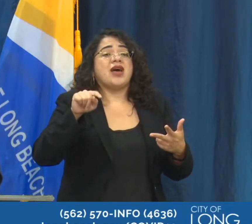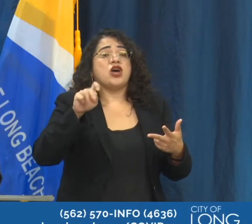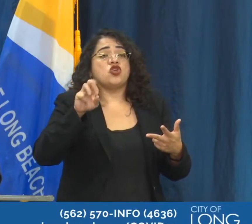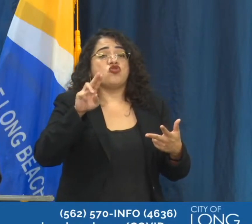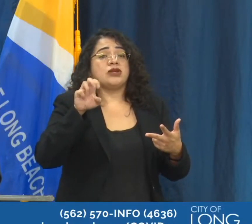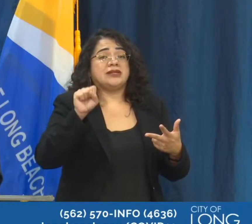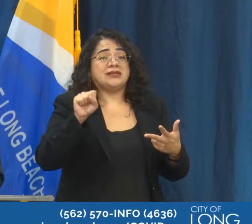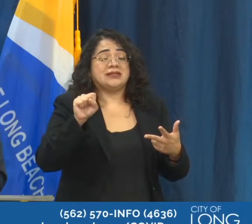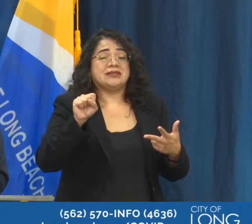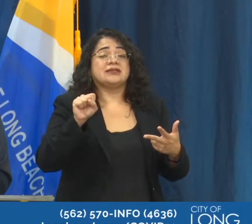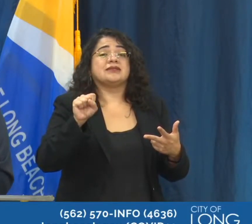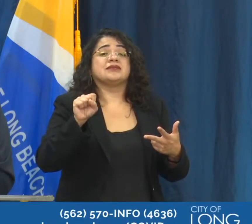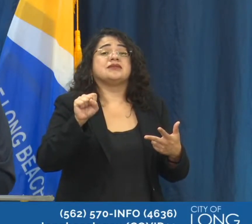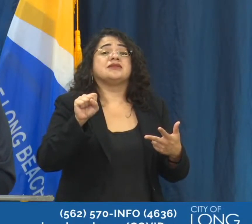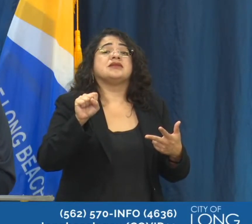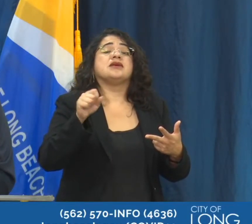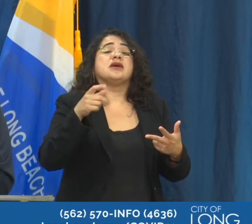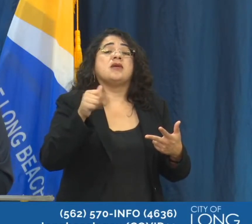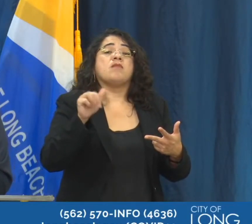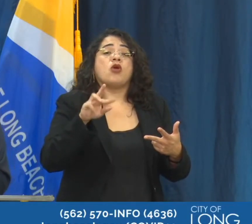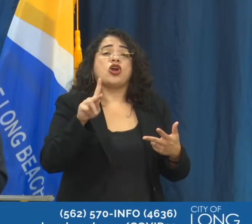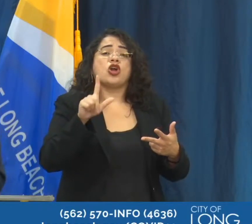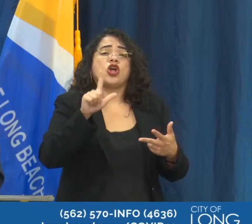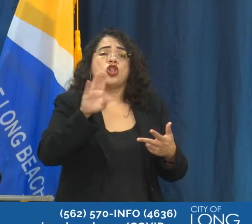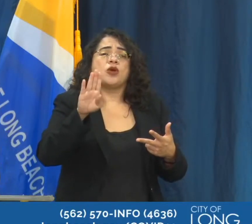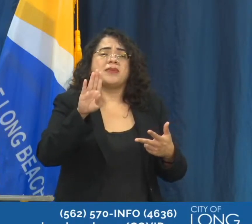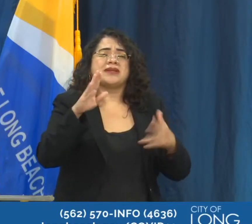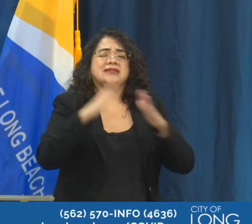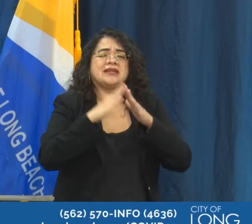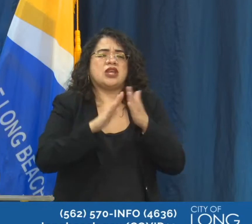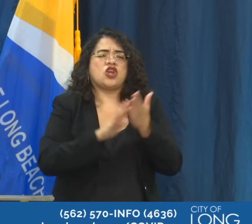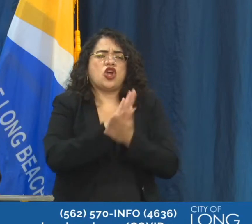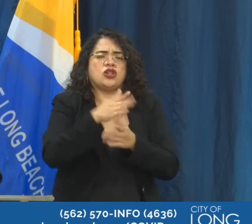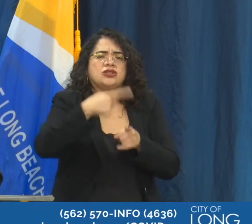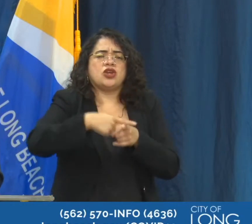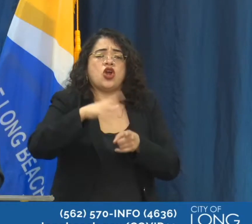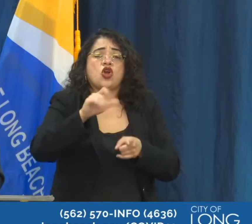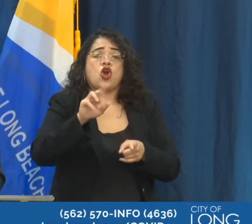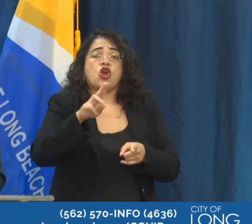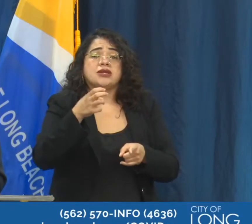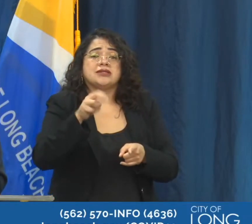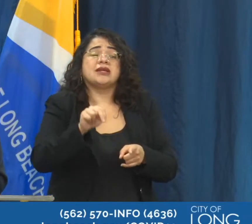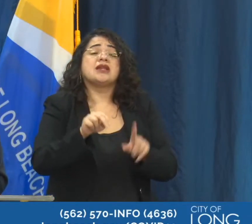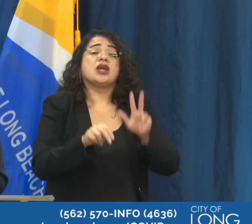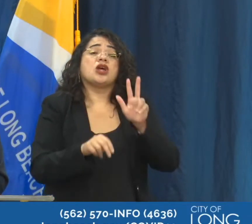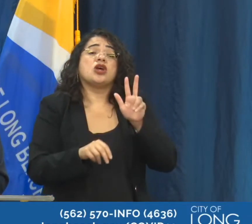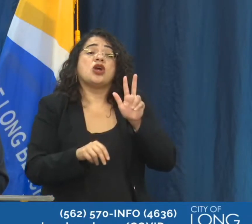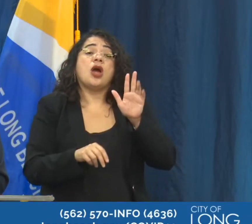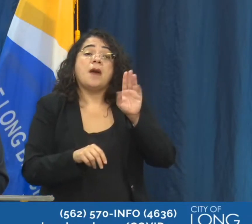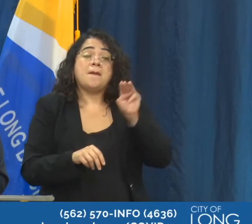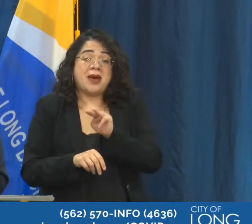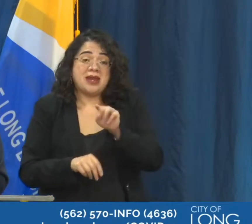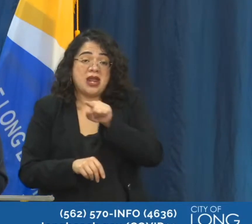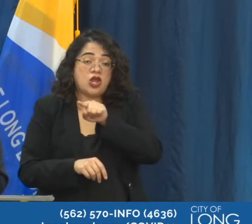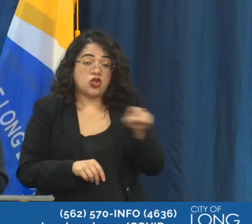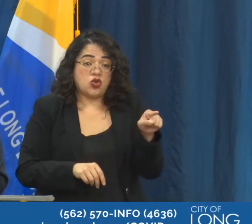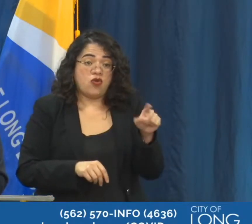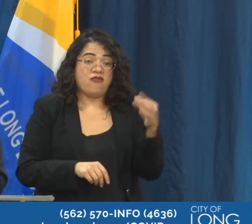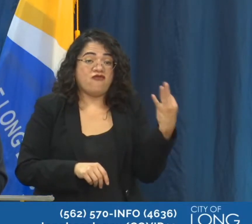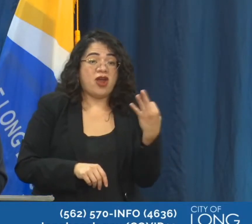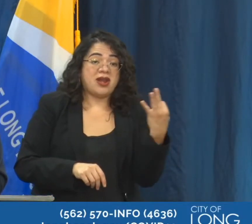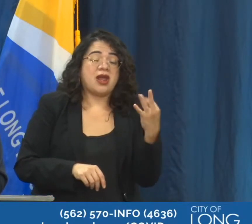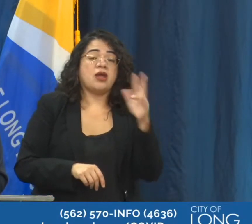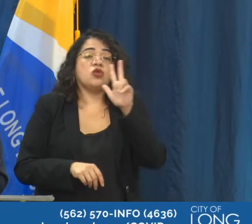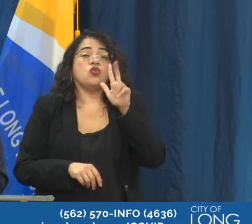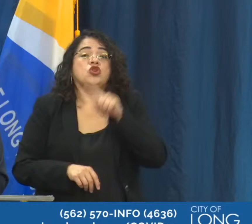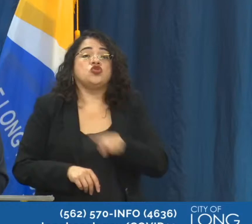está en el colegio de long beach city college sobre la Carson y eso lo de tres es de lunes a viernes de tres a cinco